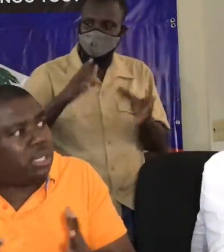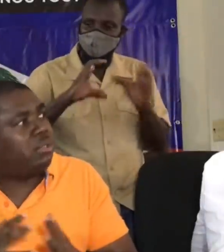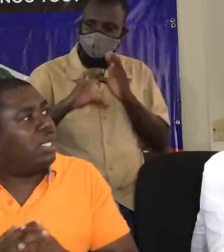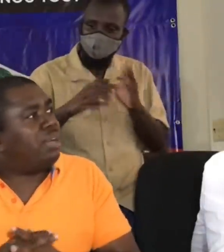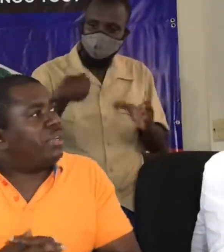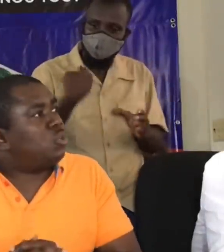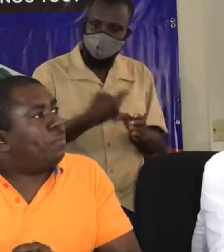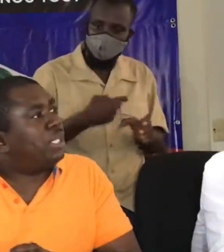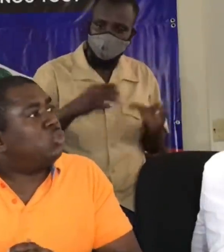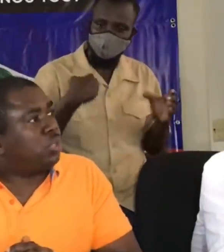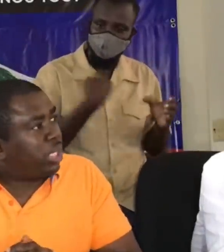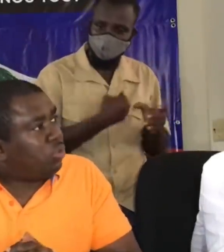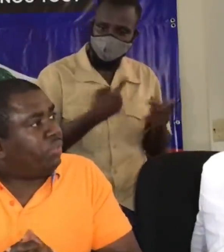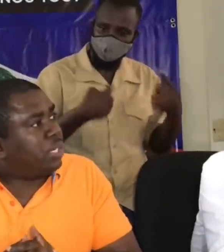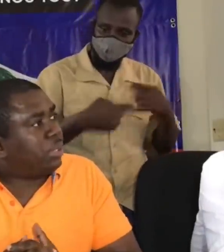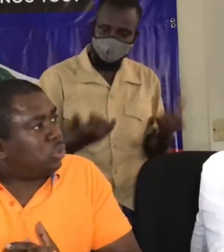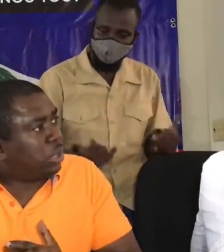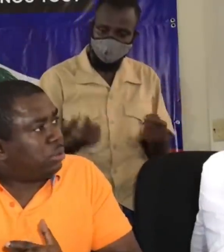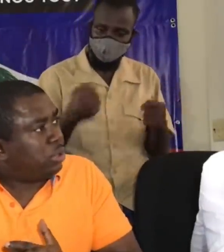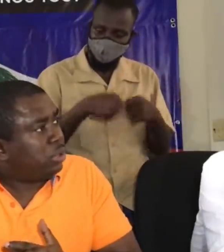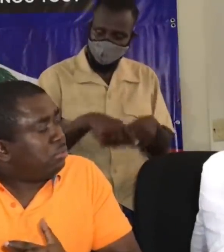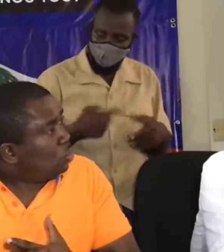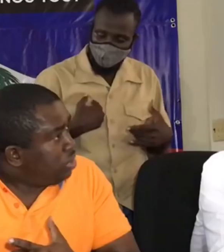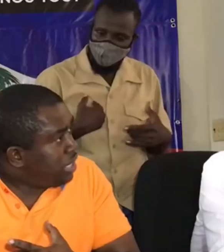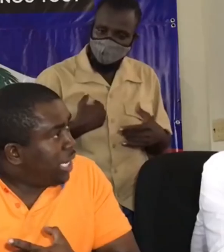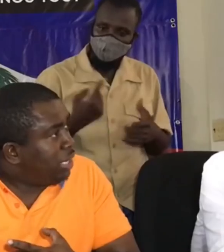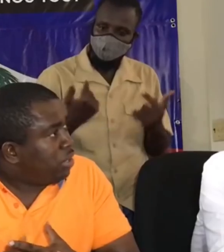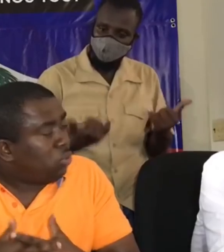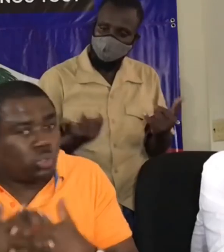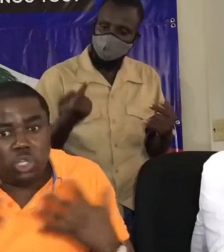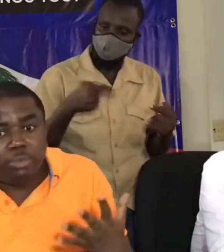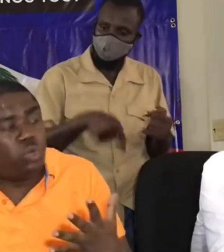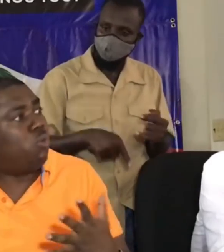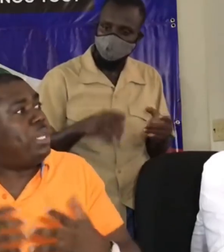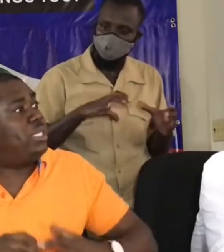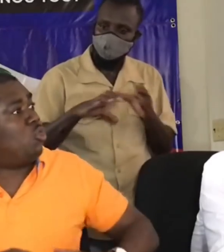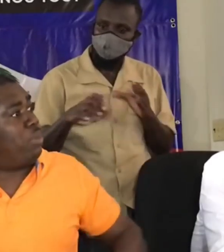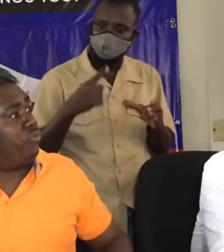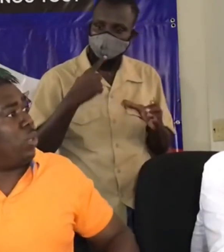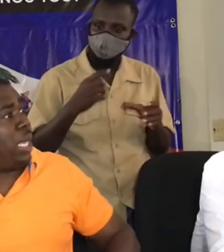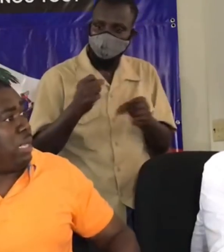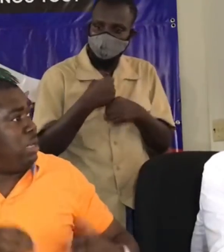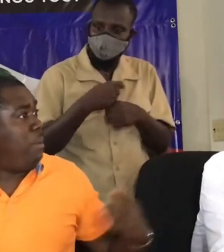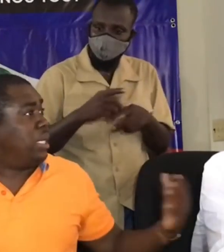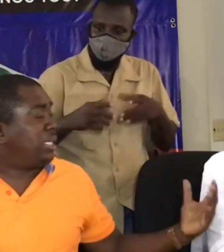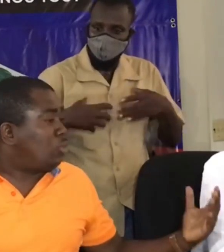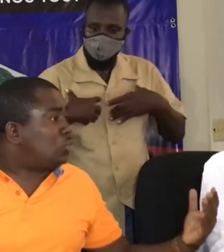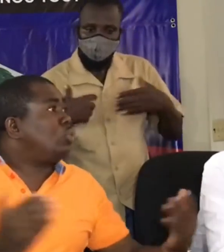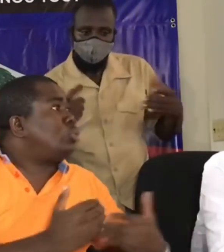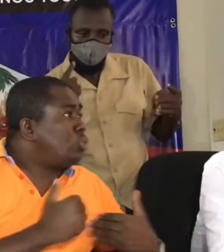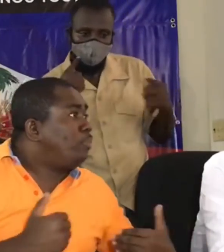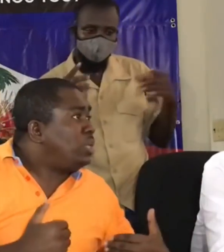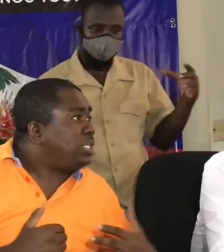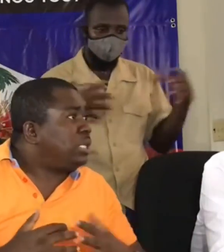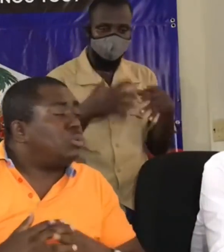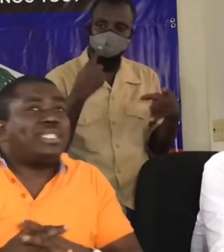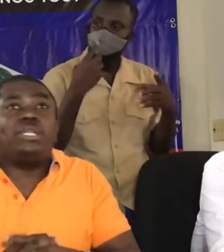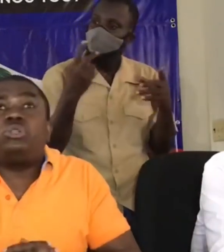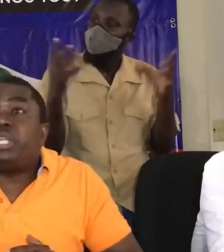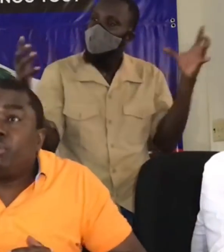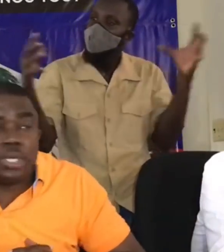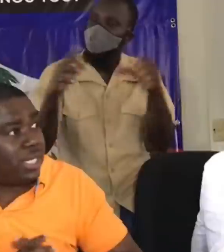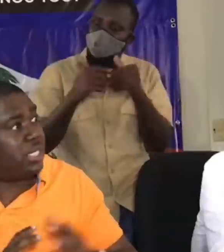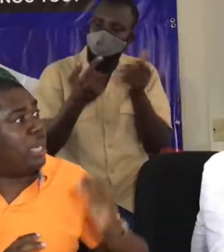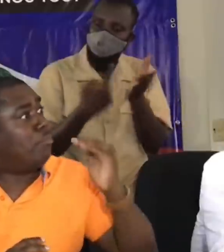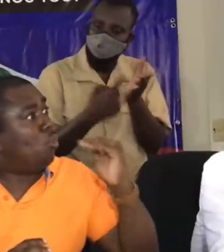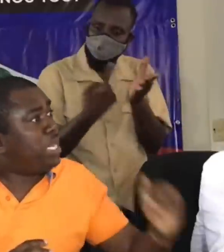Jovenel Moïse en tant que président PIA. Bernard Michel accusé président tout sous massacre qui fait Belay, sous